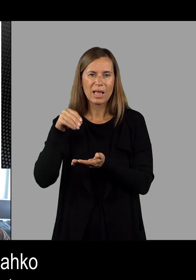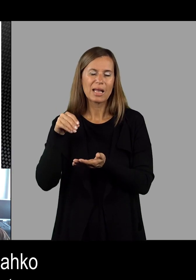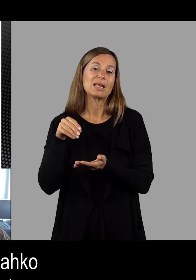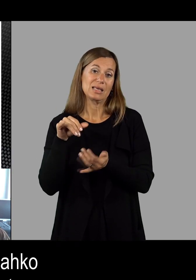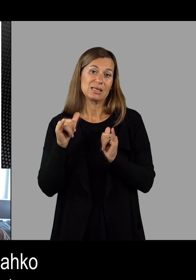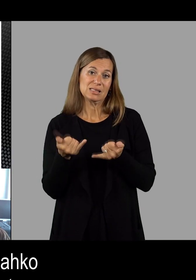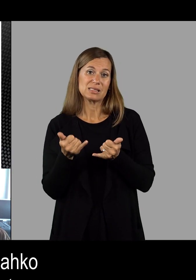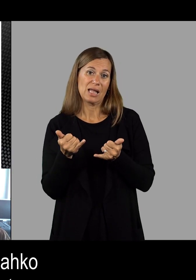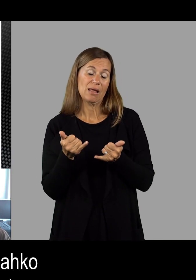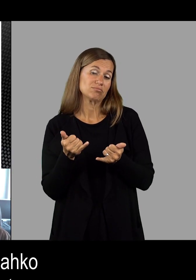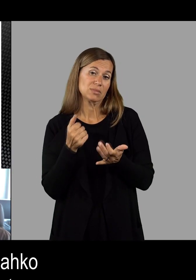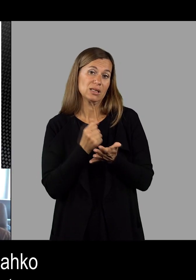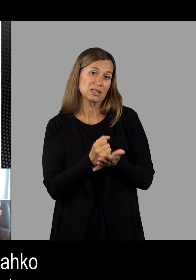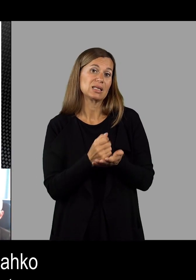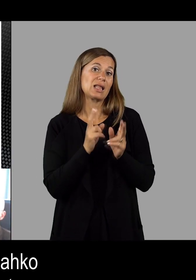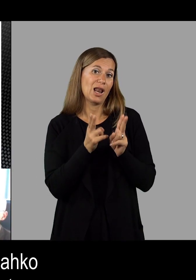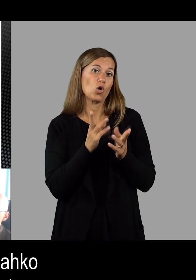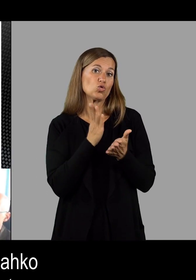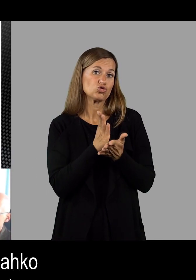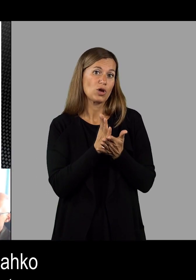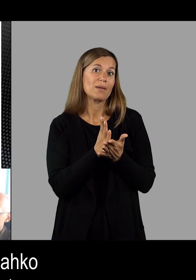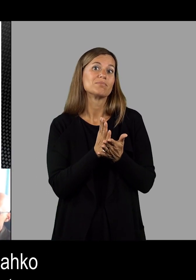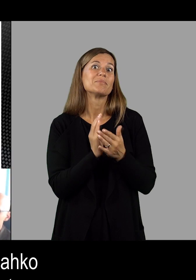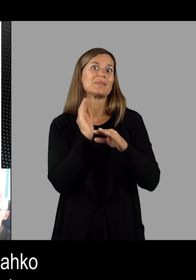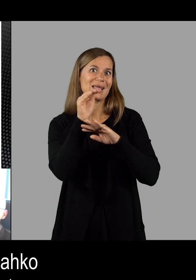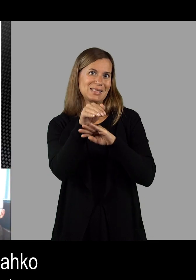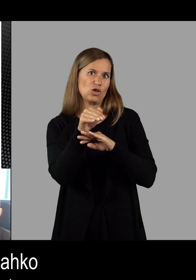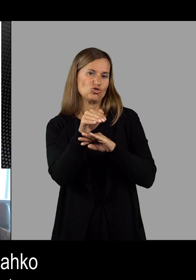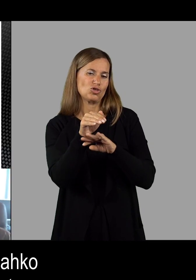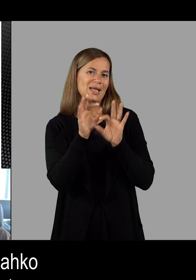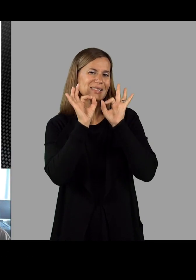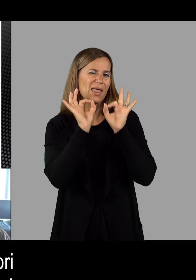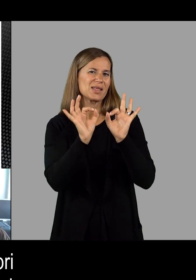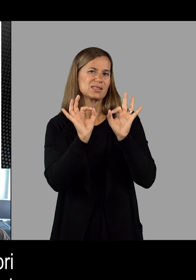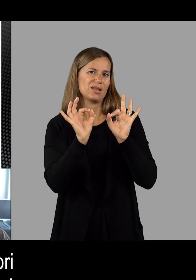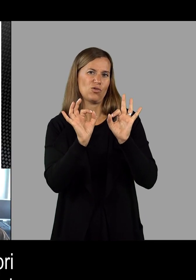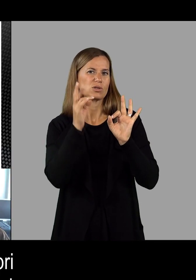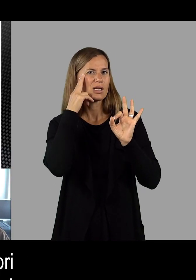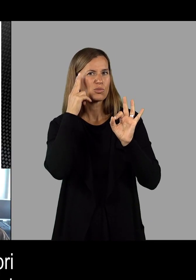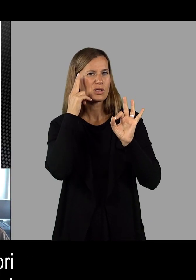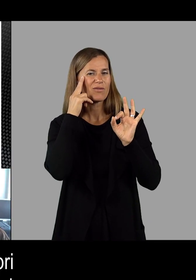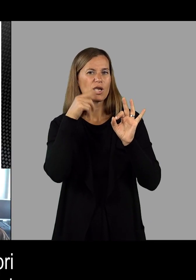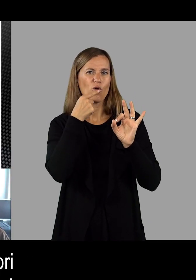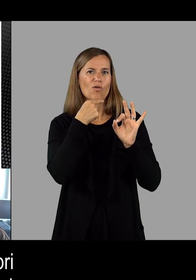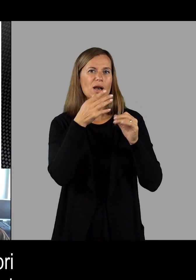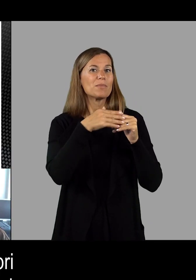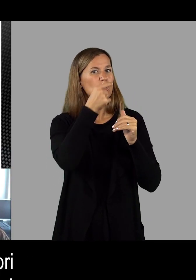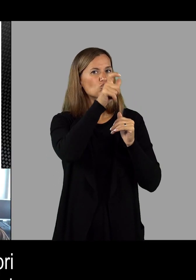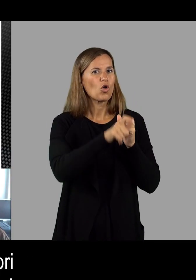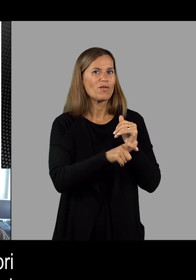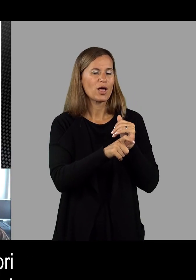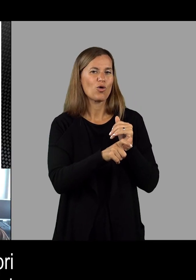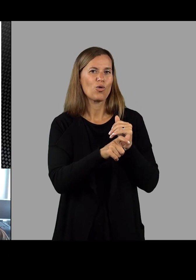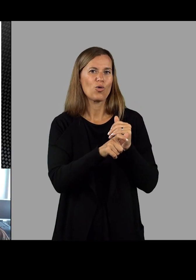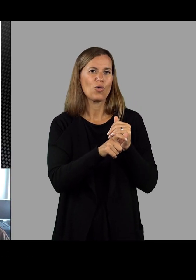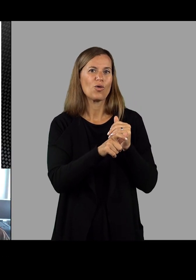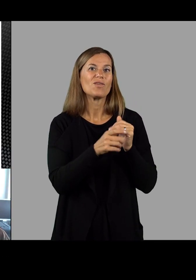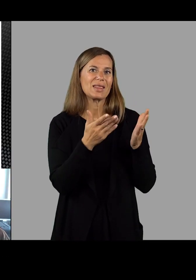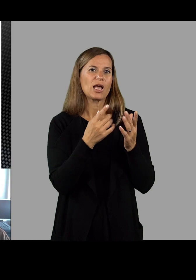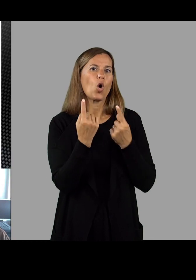slišali, se dejansko trdi, da se že lahko preseže celo zanesljivost razpoznavanja govora pri človeku v nekih